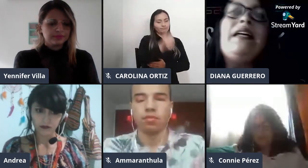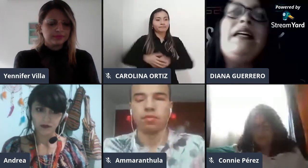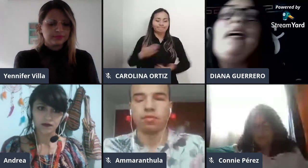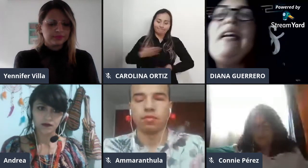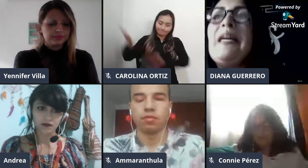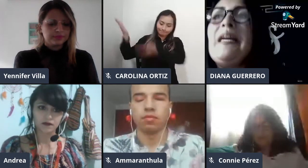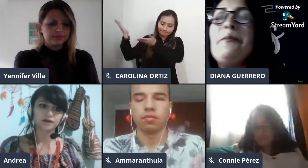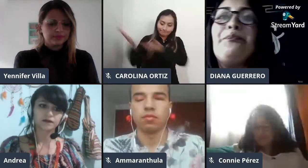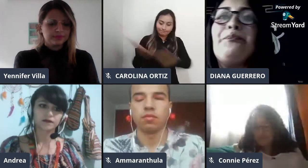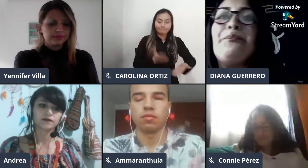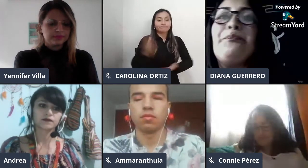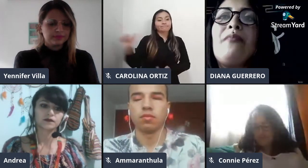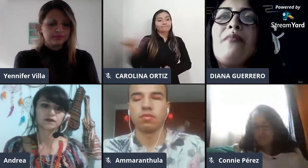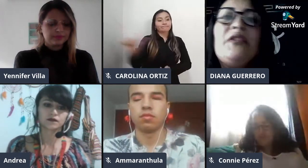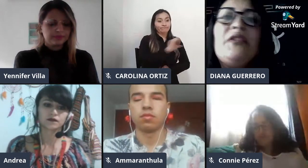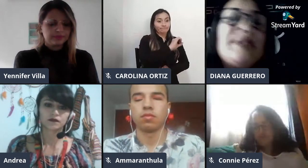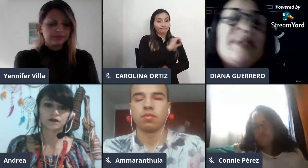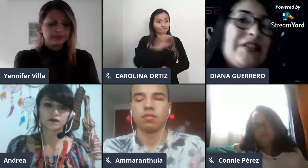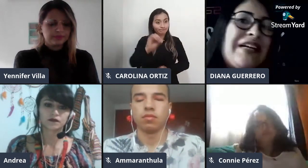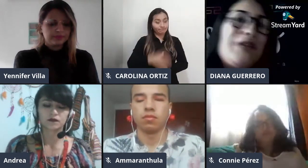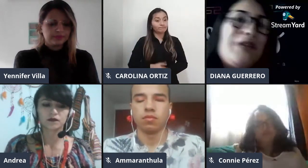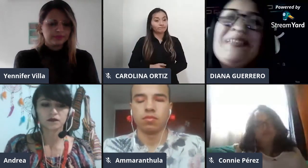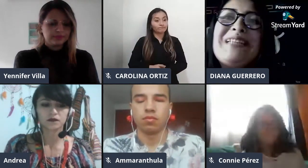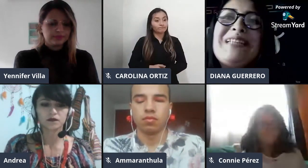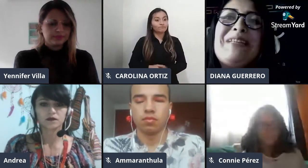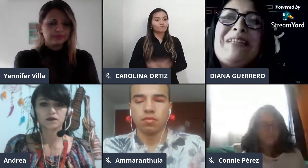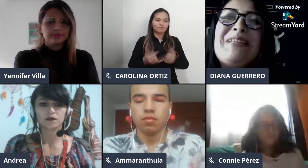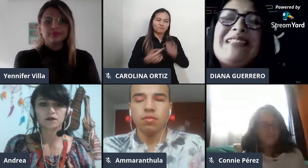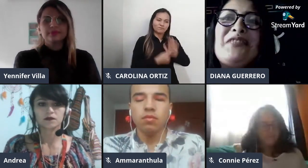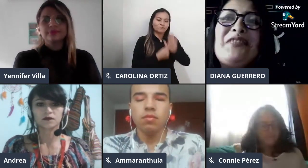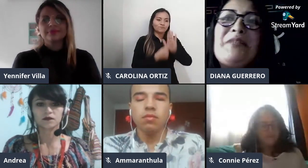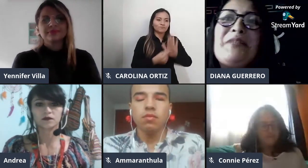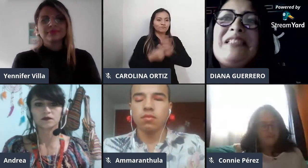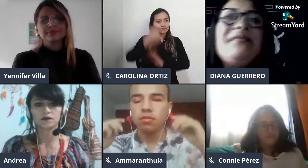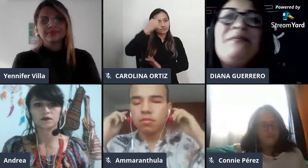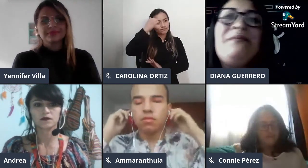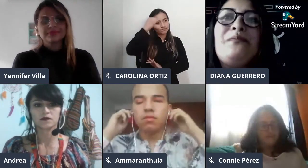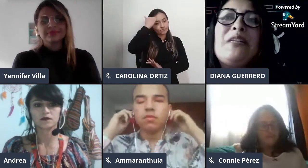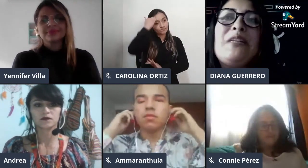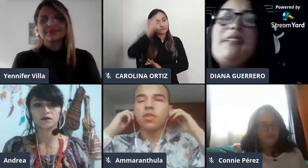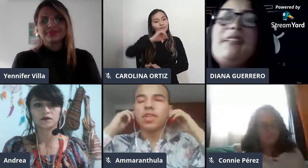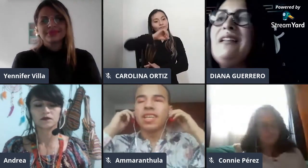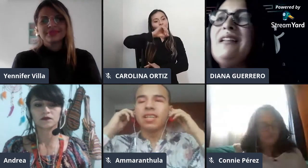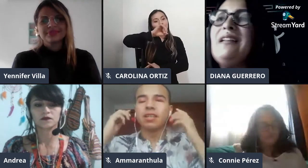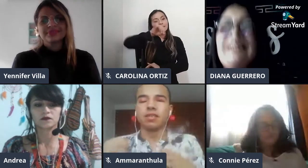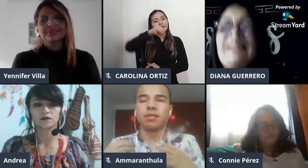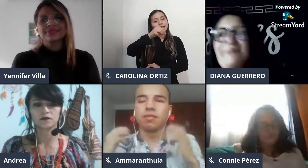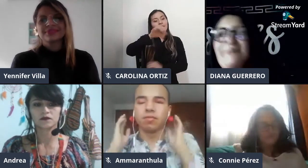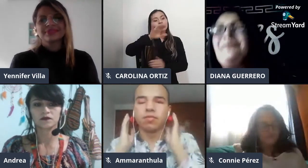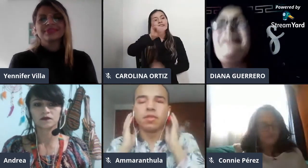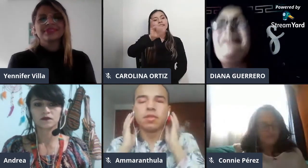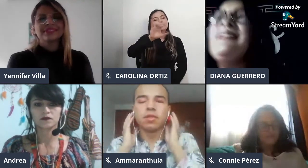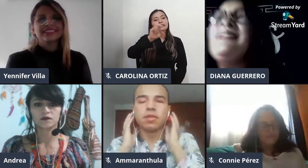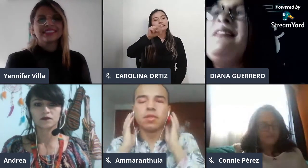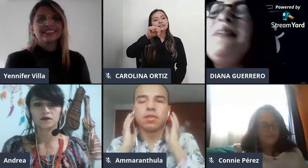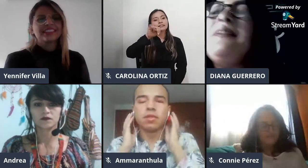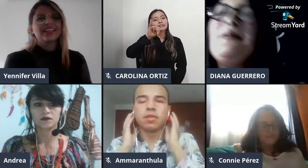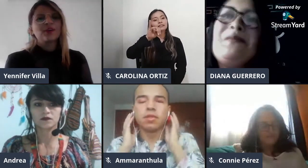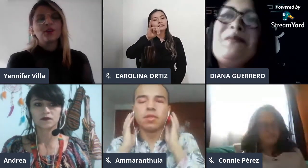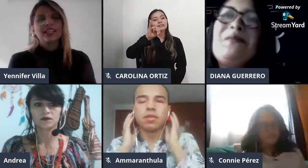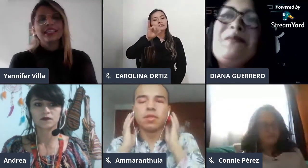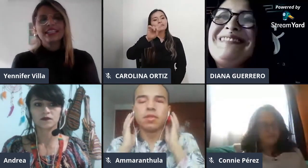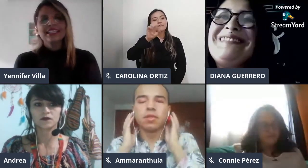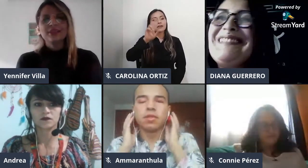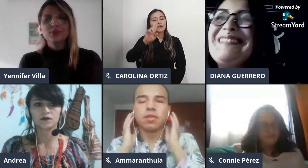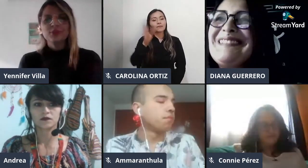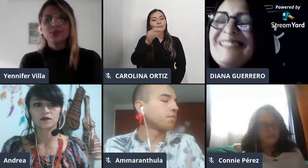todas. A continuación queda con usted la maestra Jennifer Villa. Buenas tardes, maestra.